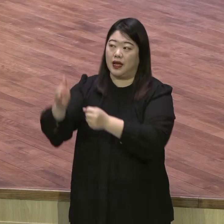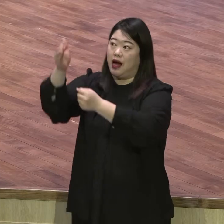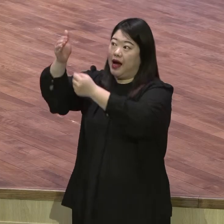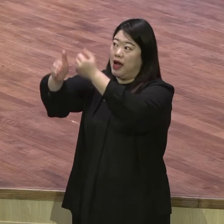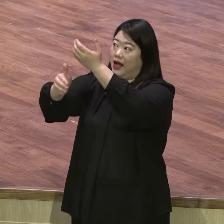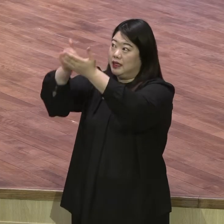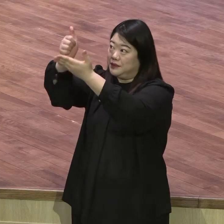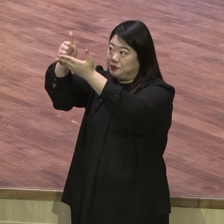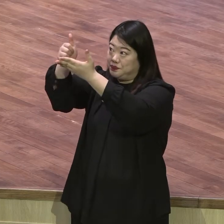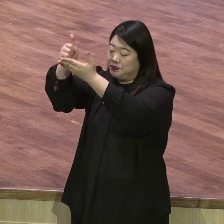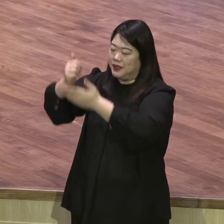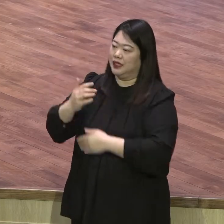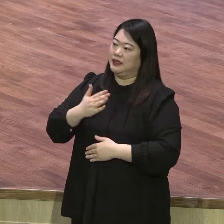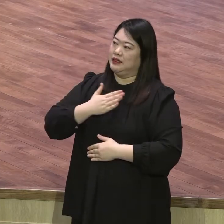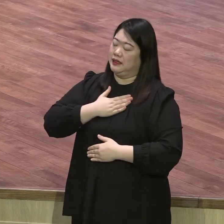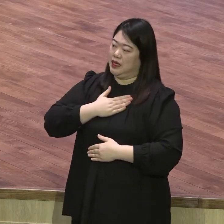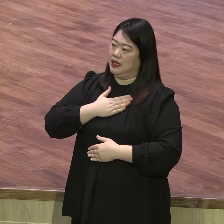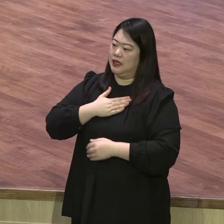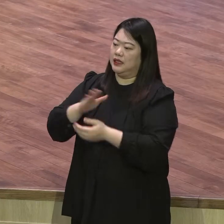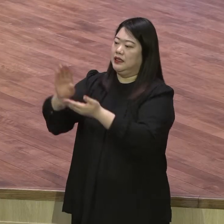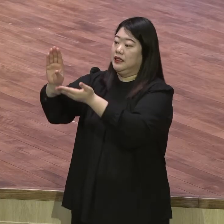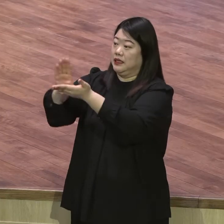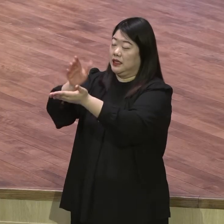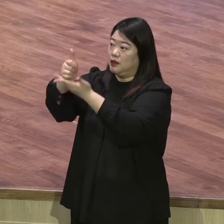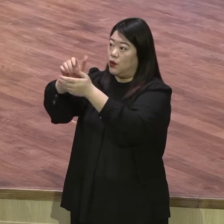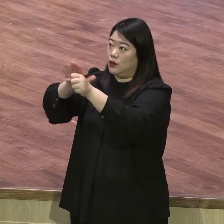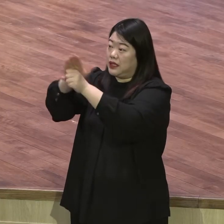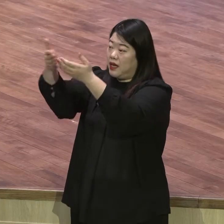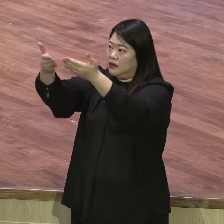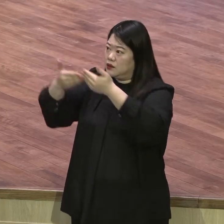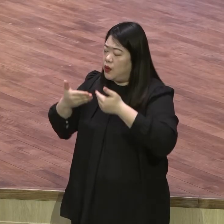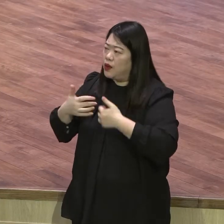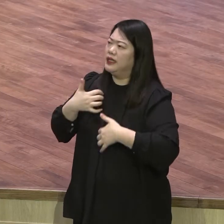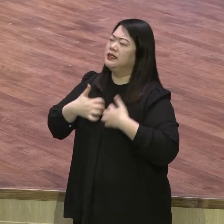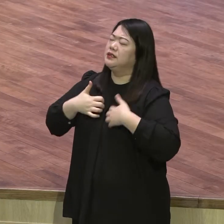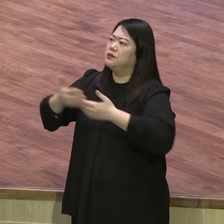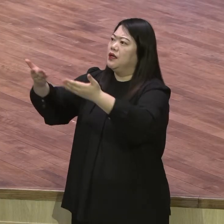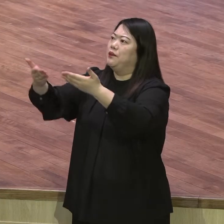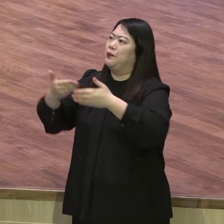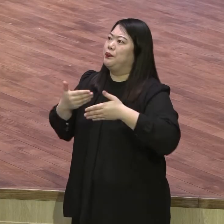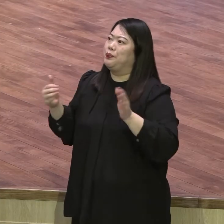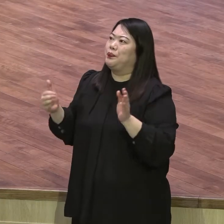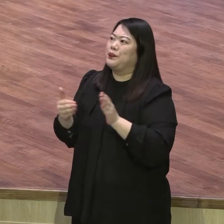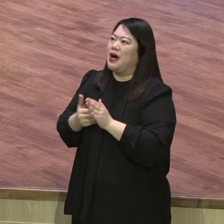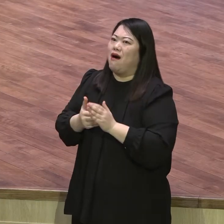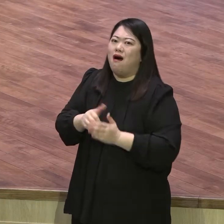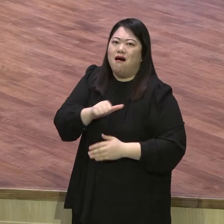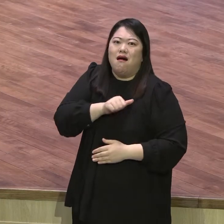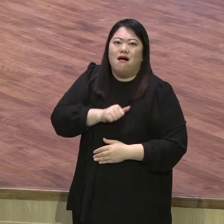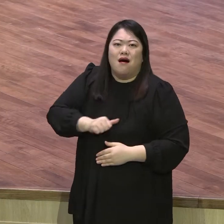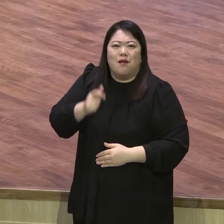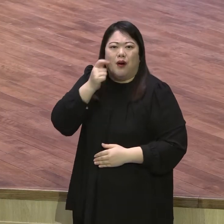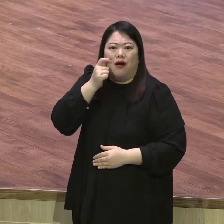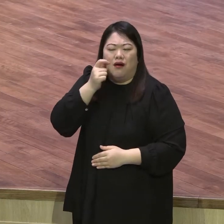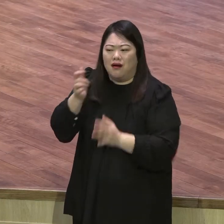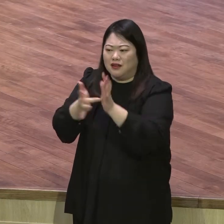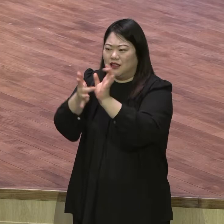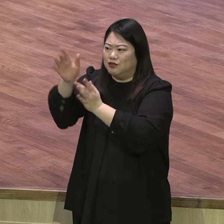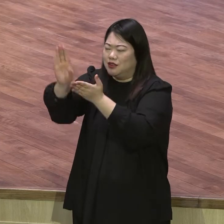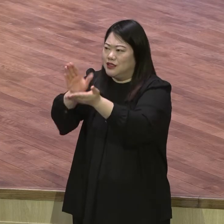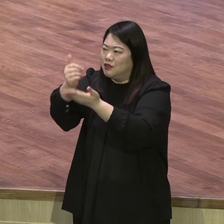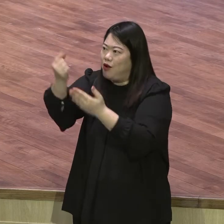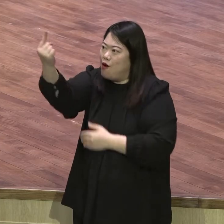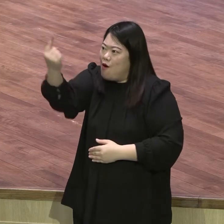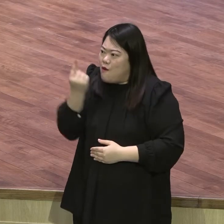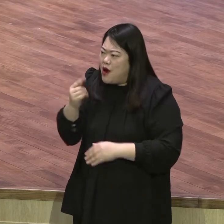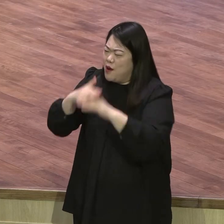하나님으로부터 받은 그 그리스도를 통해서 받은 그 즐거움, 그 기쁨, 예수가 나의 그리스도로 서서 내 인생의